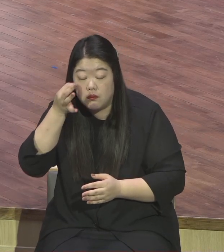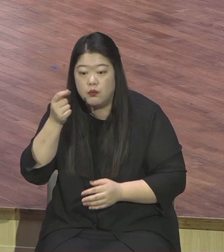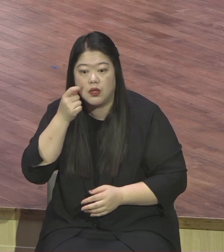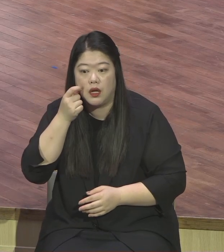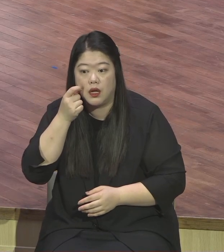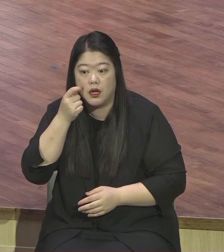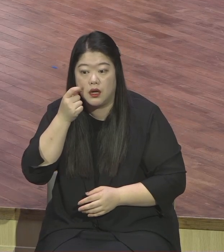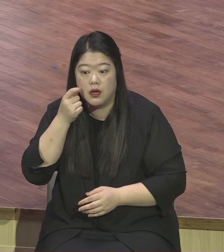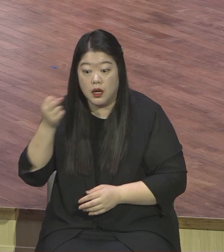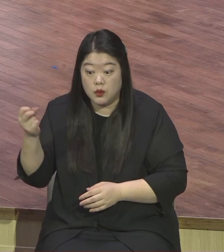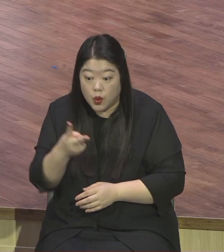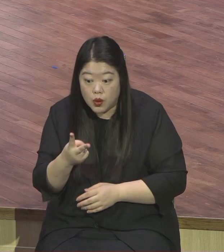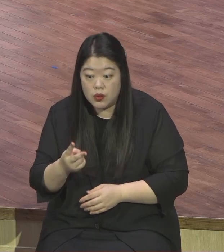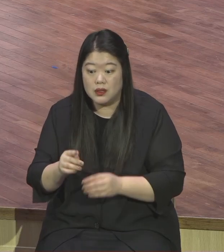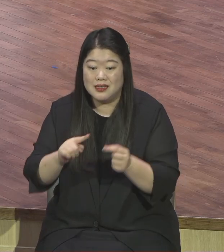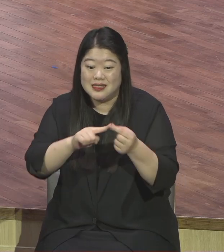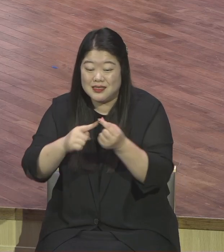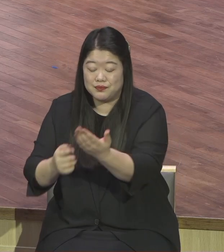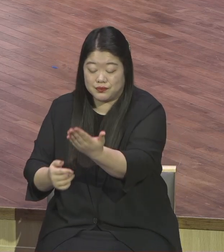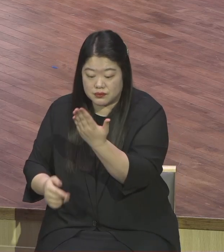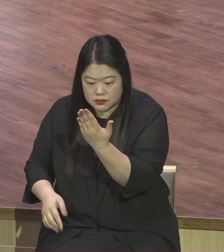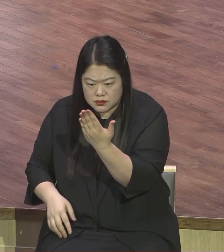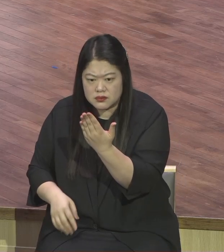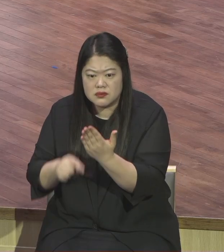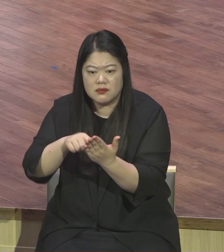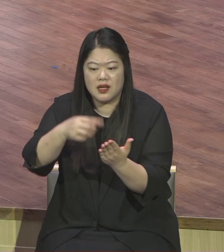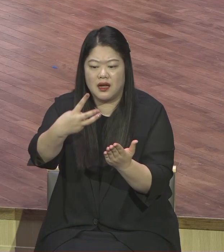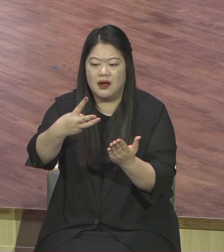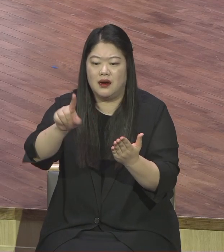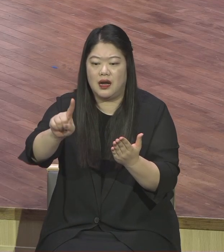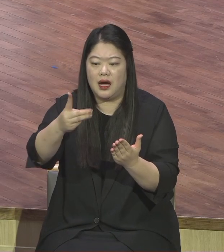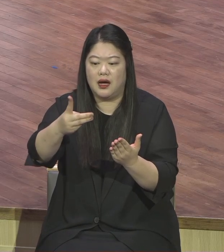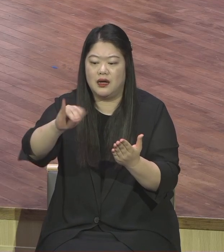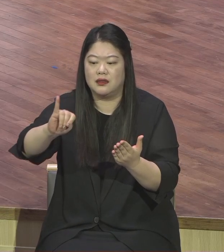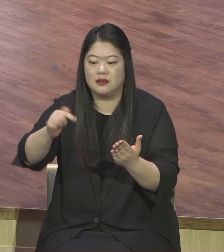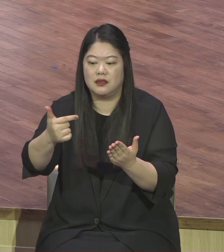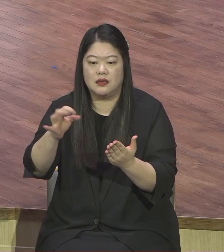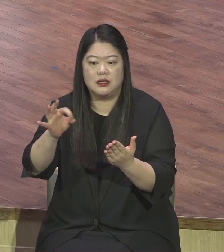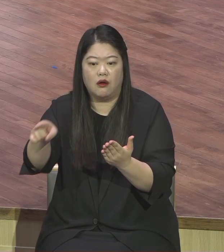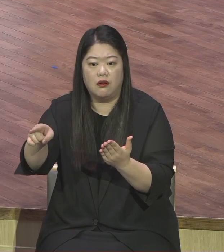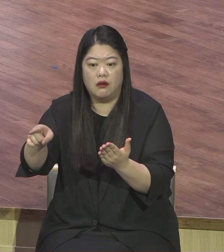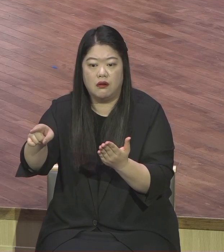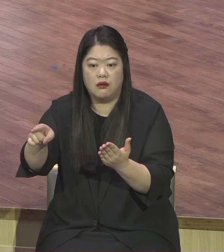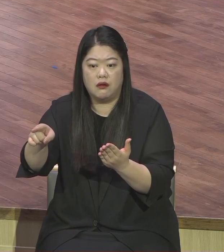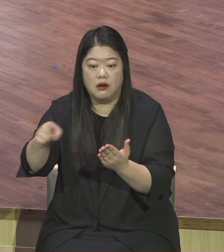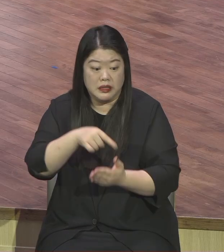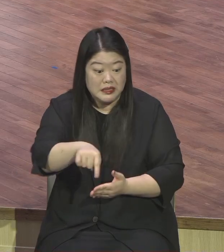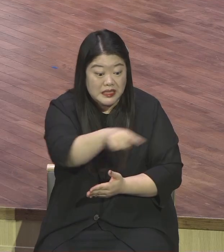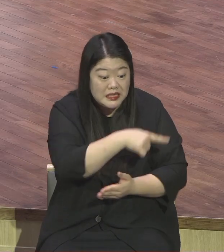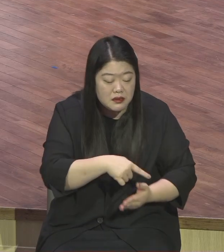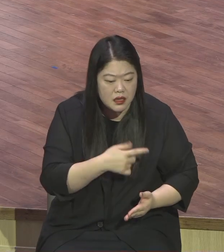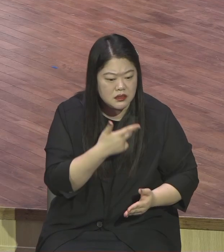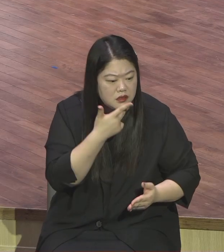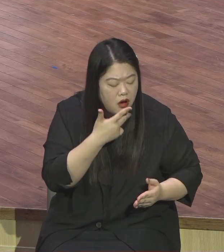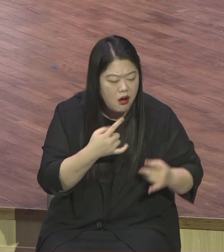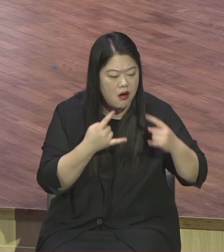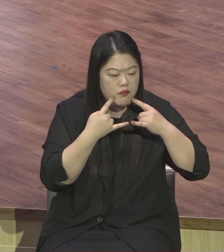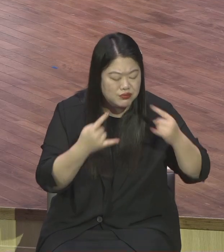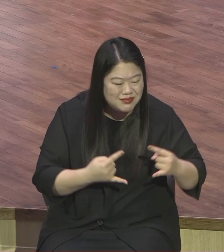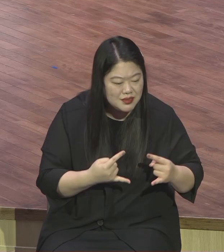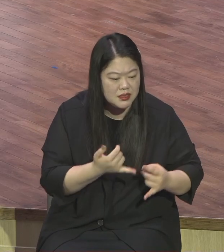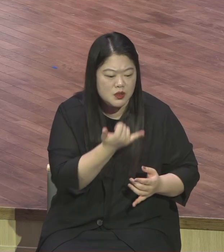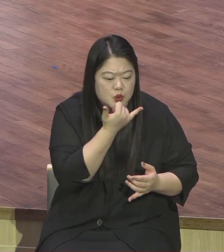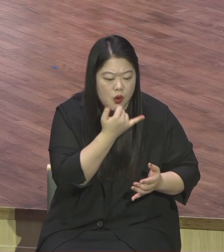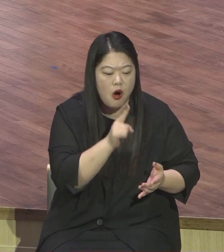라틴으로 되어 있으니까 봐도 몰라요. 신부들만 아는 거란 말이에요. 그러니까 나라 이 교회가 어디로